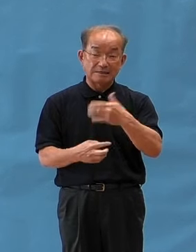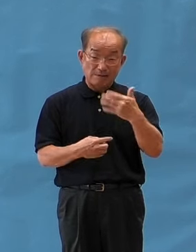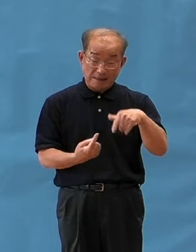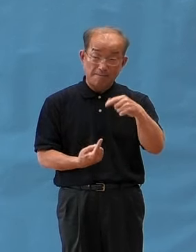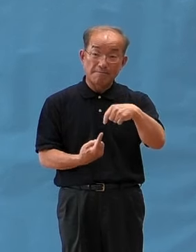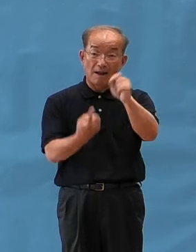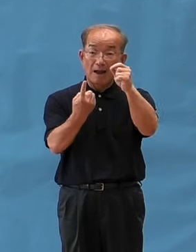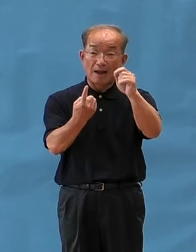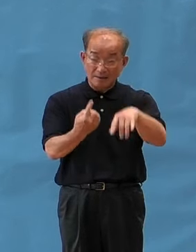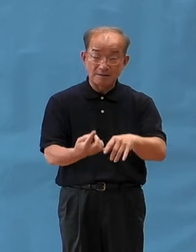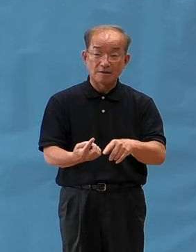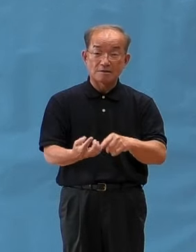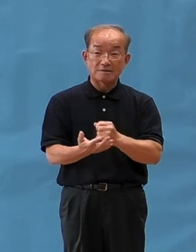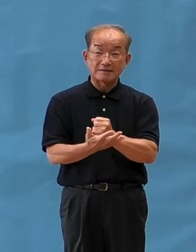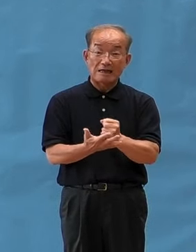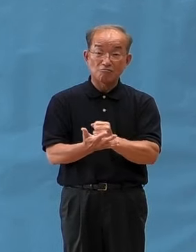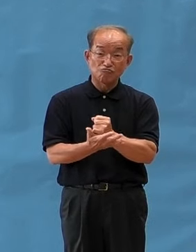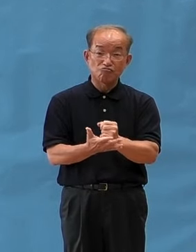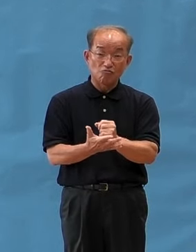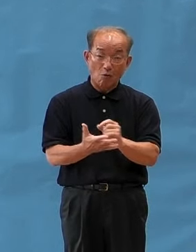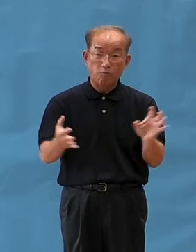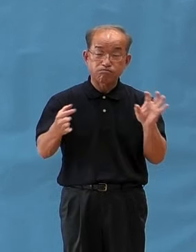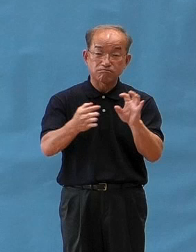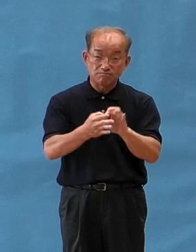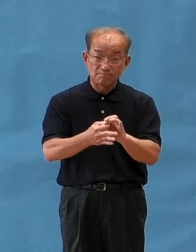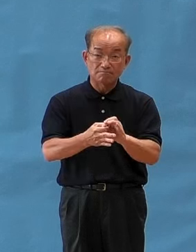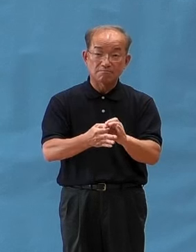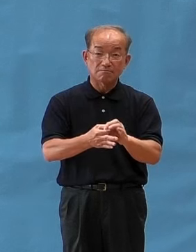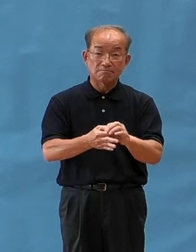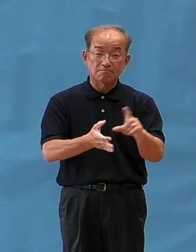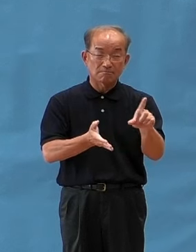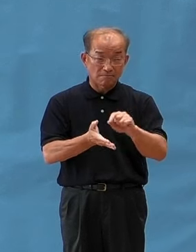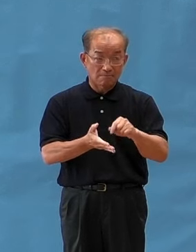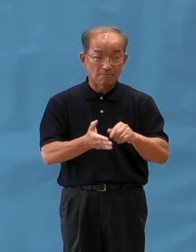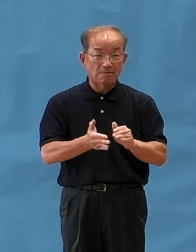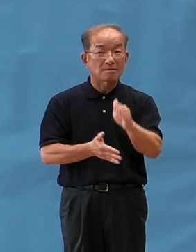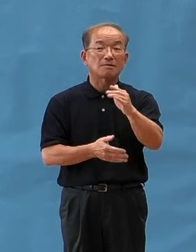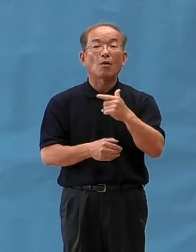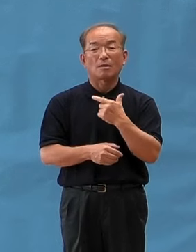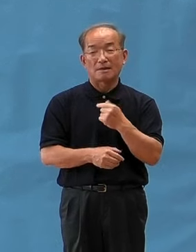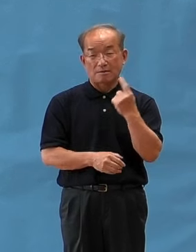って、そのチャンスを生かしていこうということです。